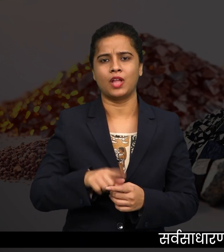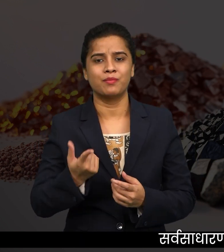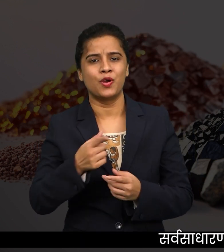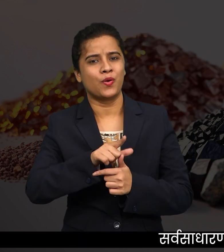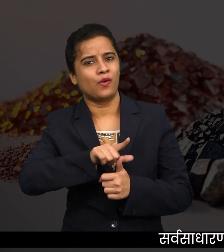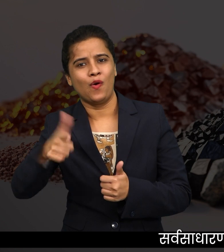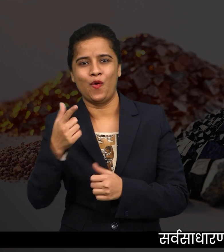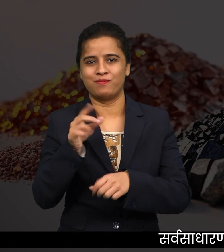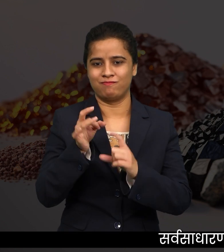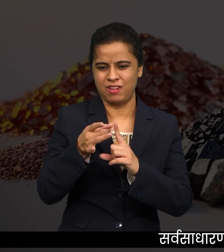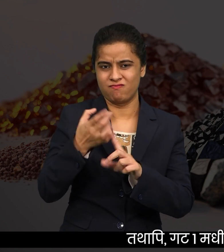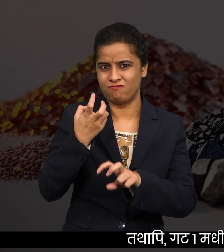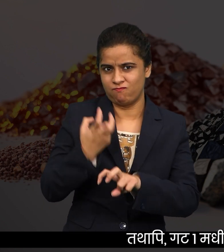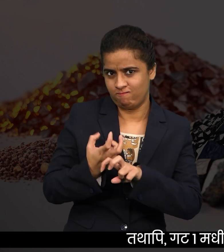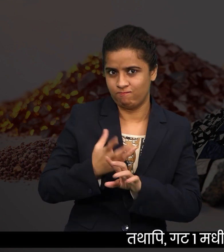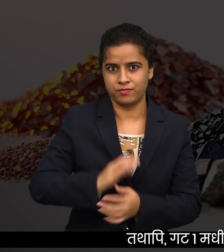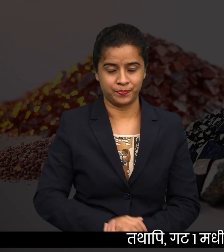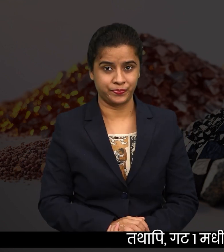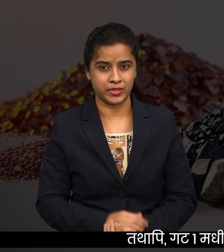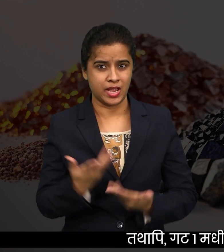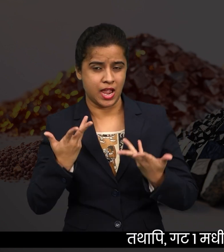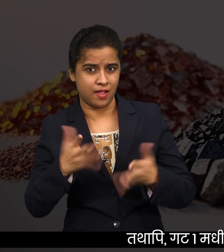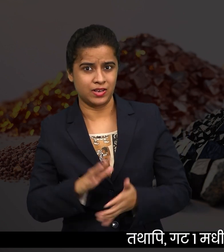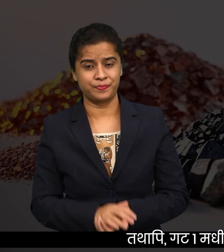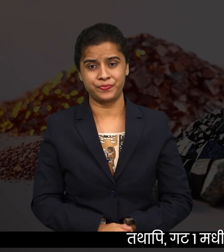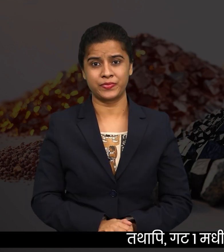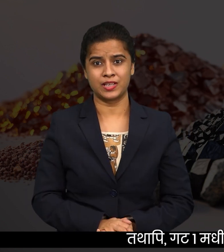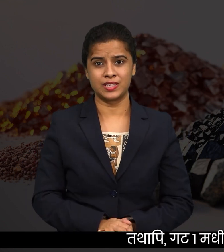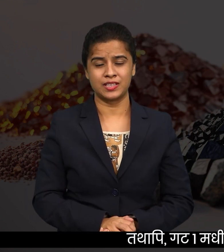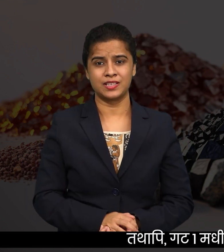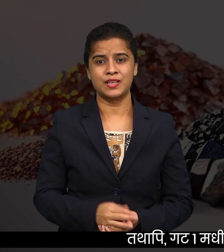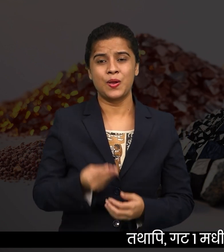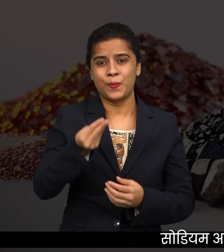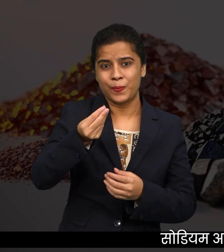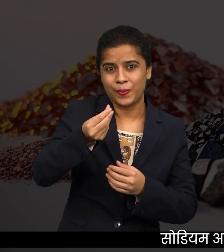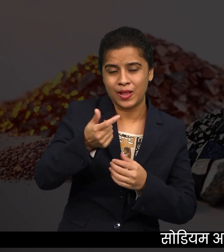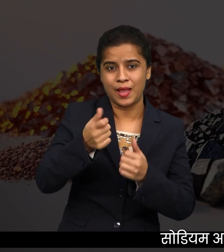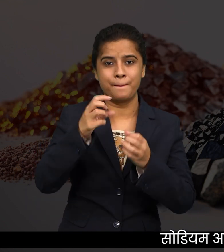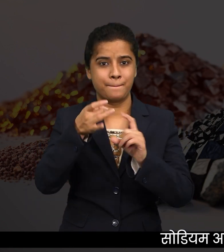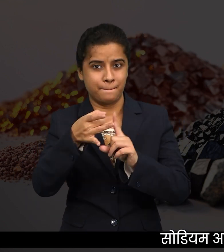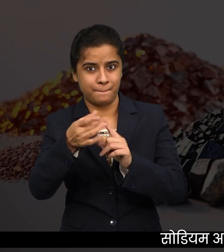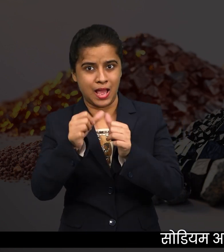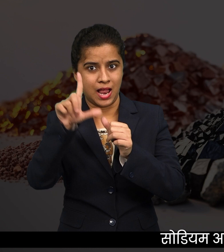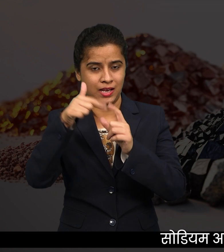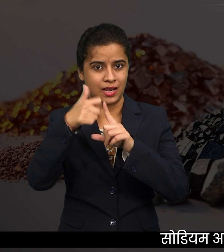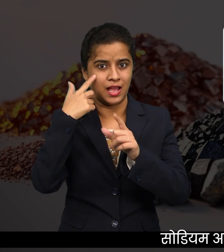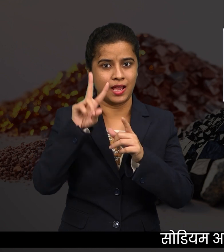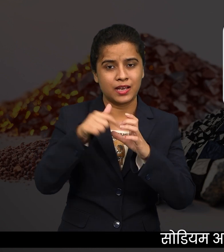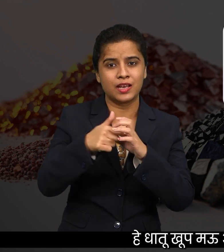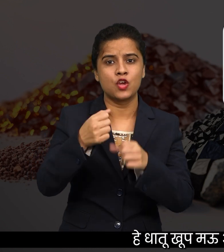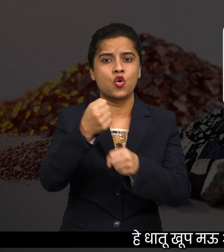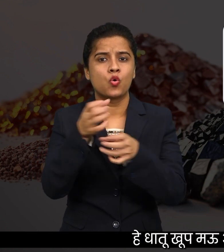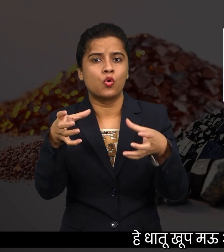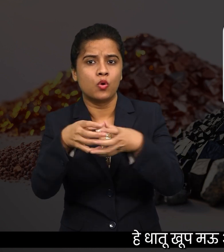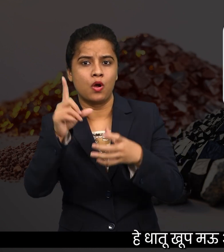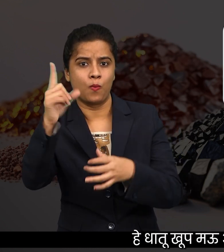सर्वसाधारणपणे सर्व धातू कठोर असतात. तथापि गट 1 मधील अल्कली धातू जसे की लिथियम, सोडियम आणि पोटॅशियम अपवाद आहेत.